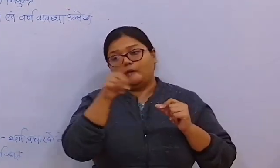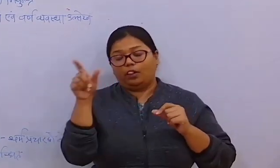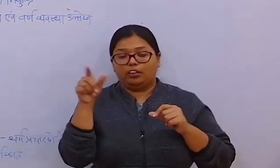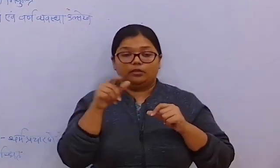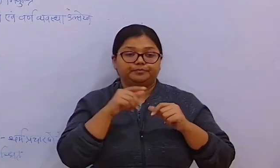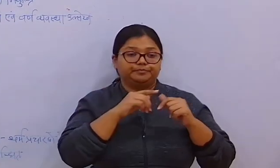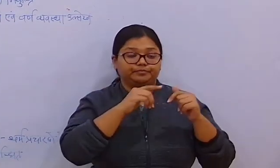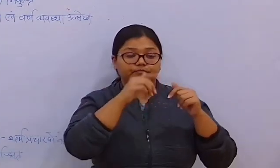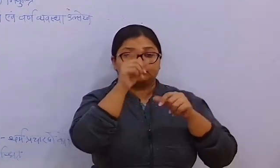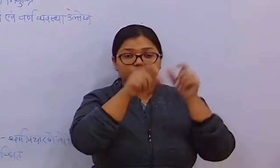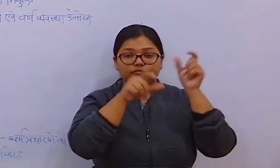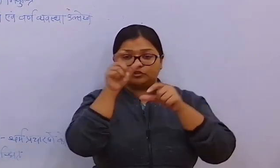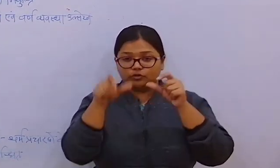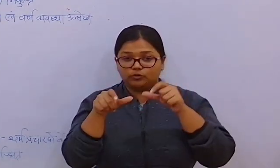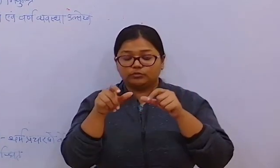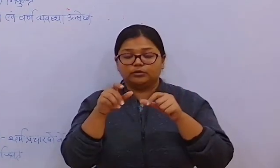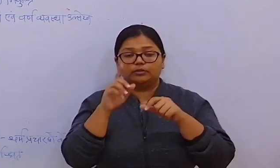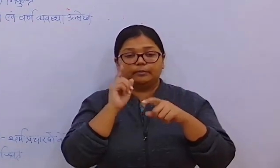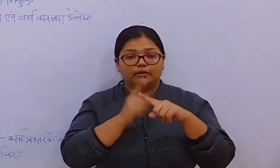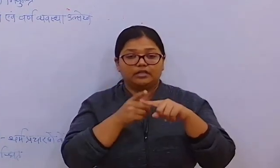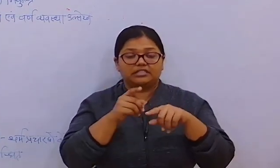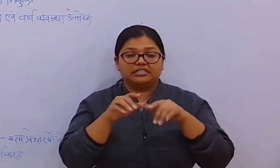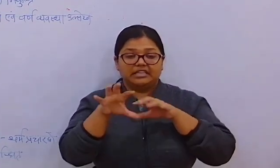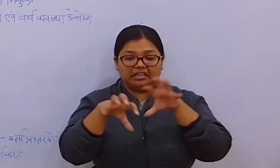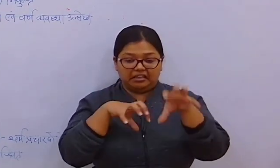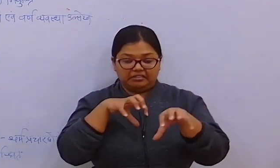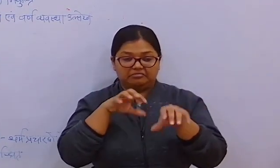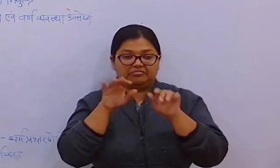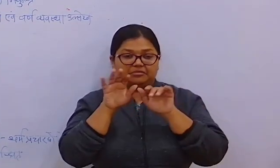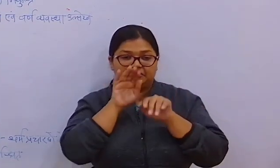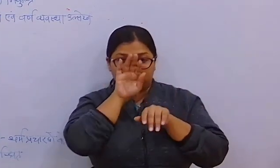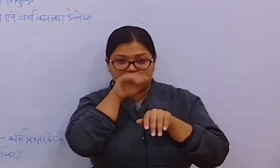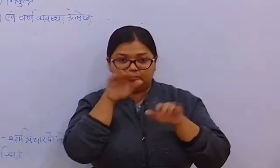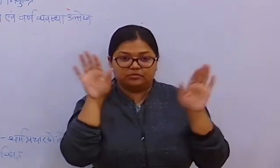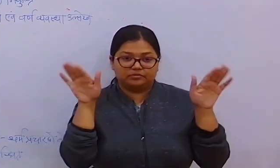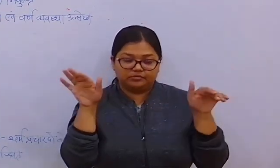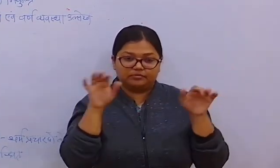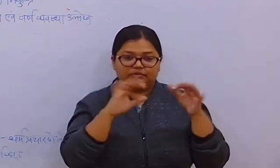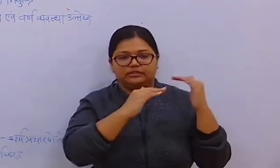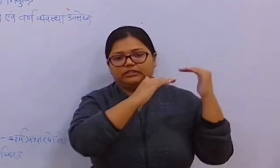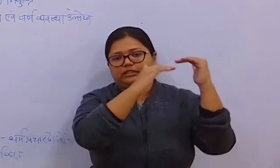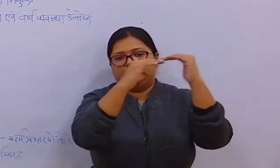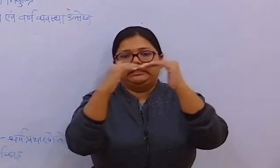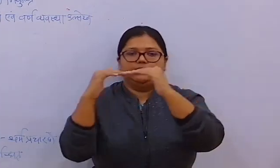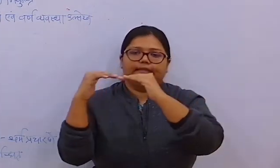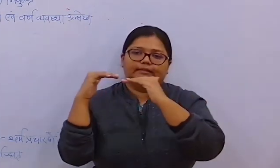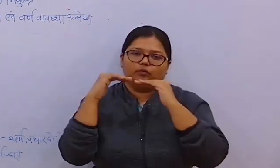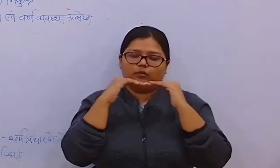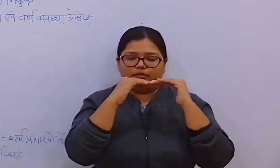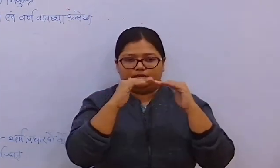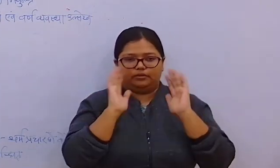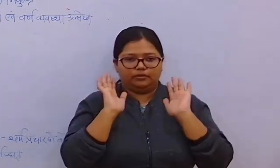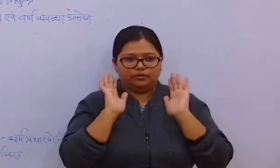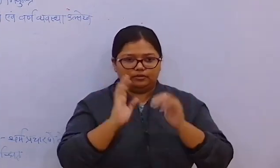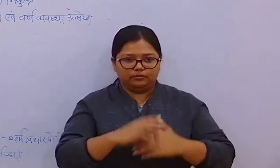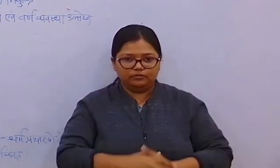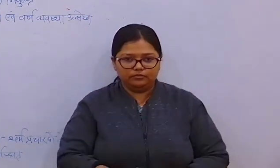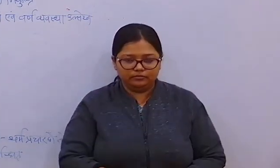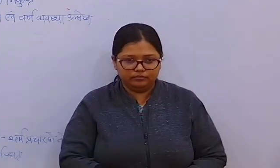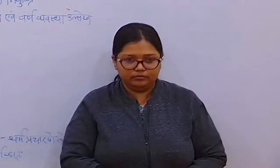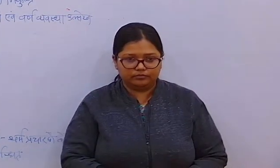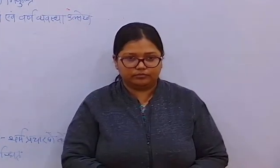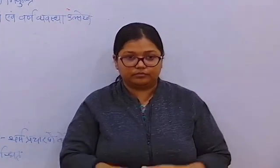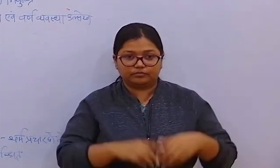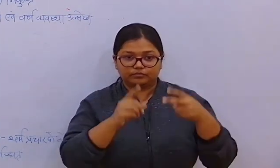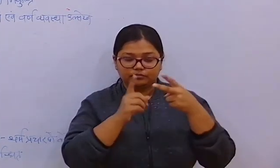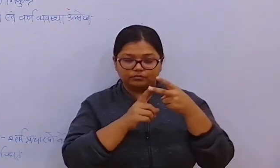के सभी मनुष्य मेरी क्या है, संतान है। दूसरे शिलालेख में पशुओं के लिए तथा मनुष्यों के